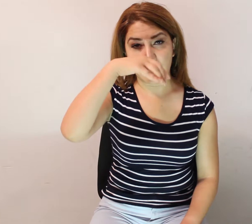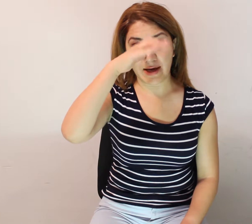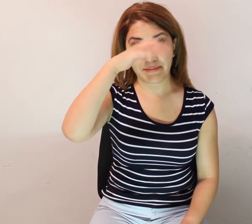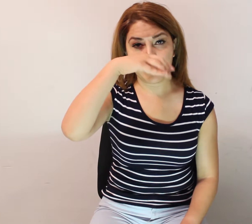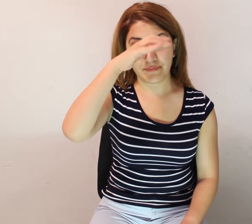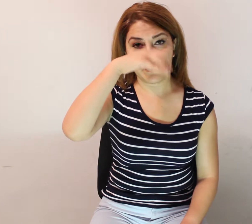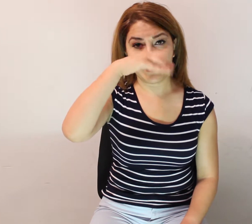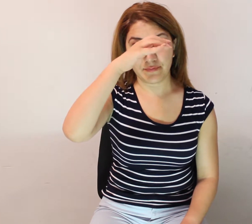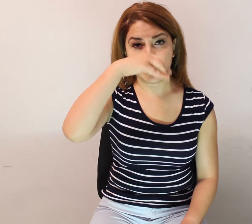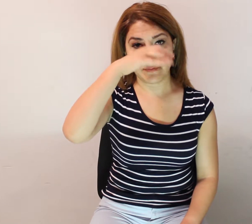Բուլղարիա,